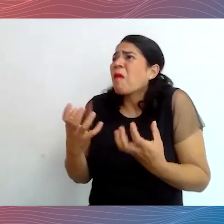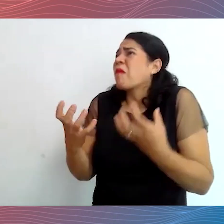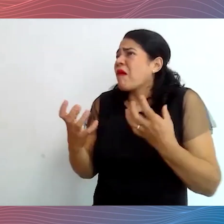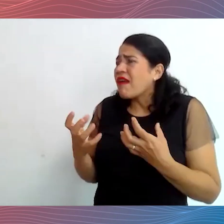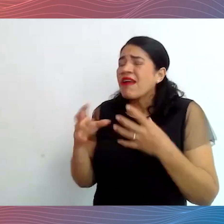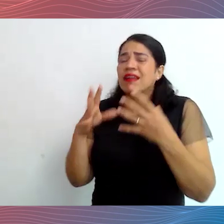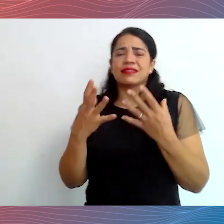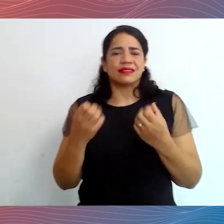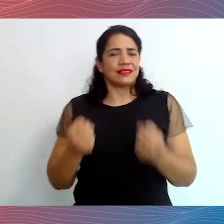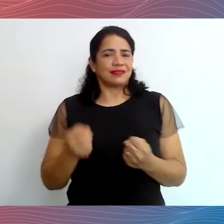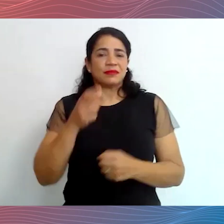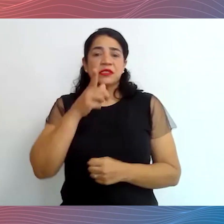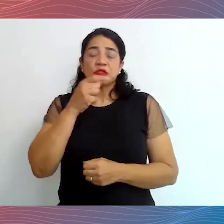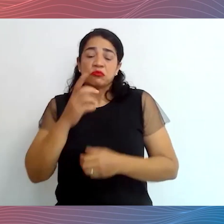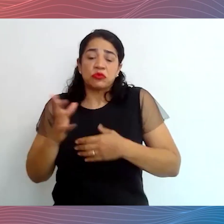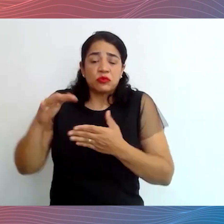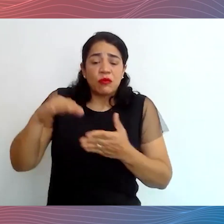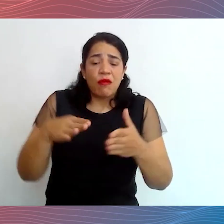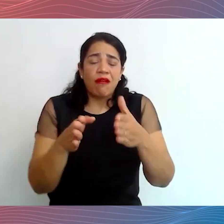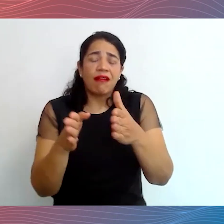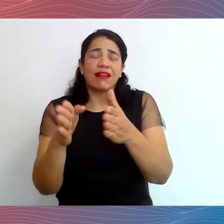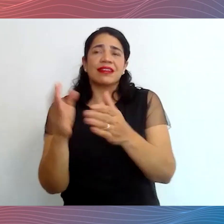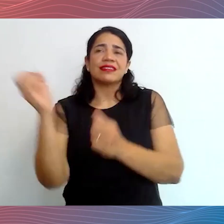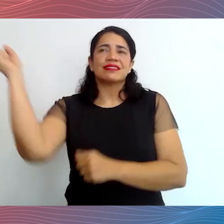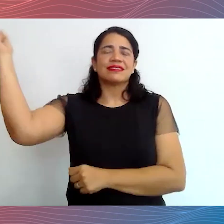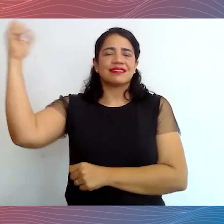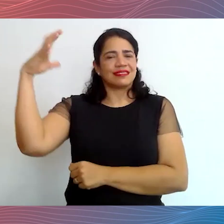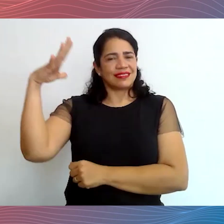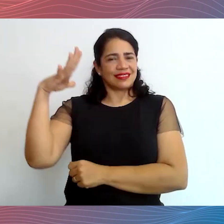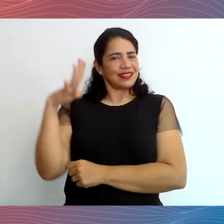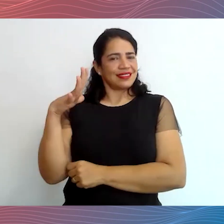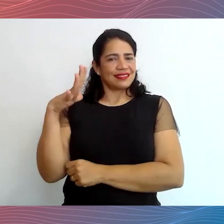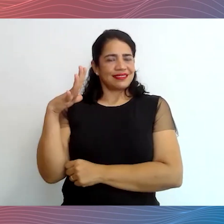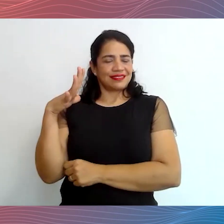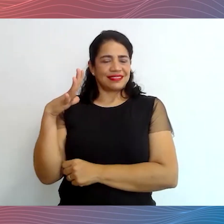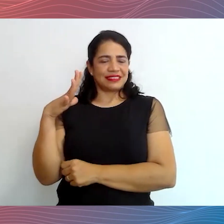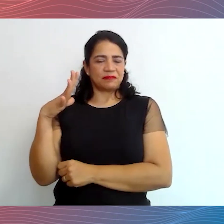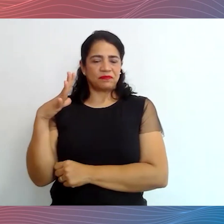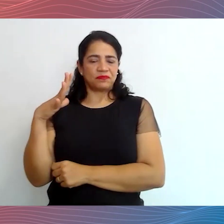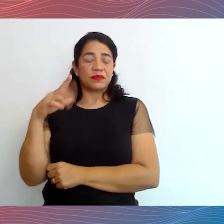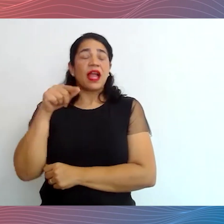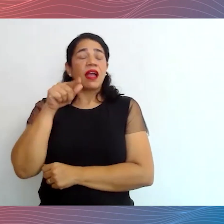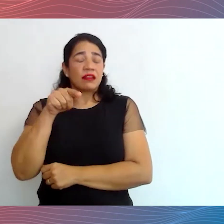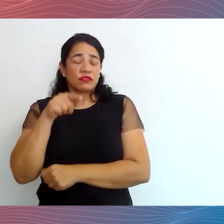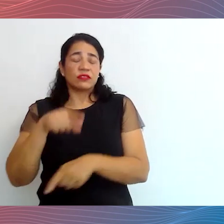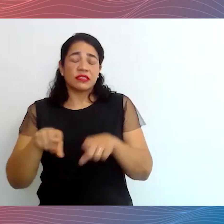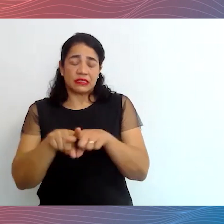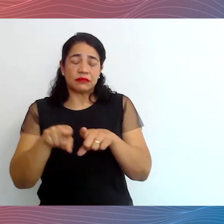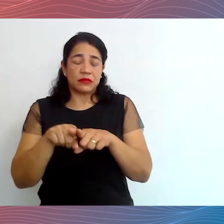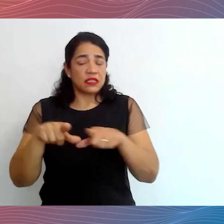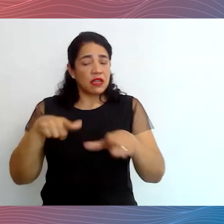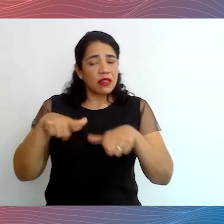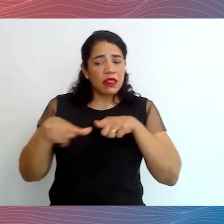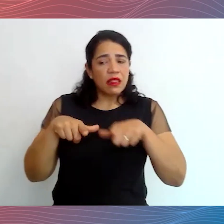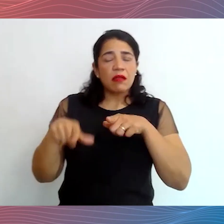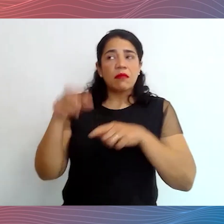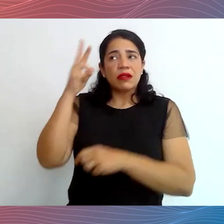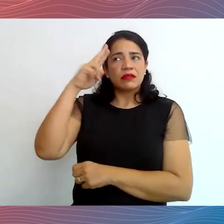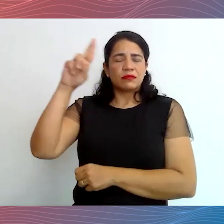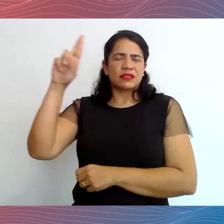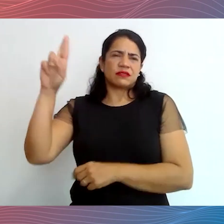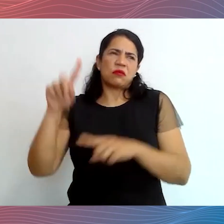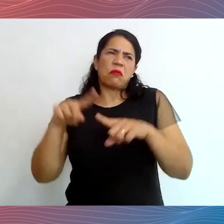passa por você, a graça é constituída mais um pouco em você. O que é a graça, afinal? A